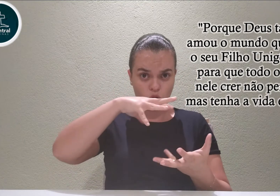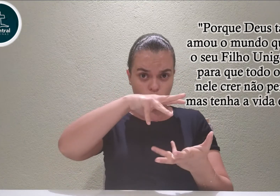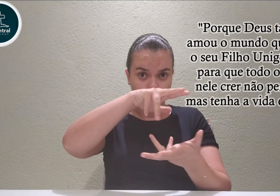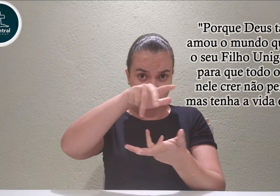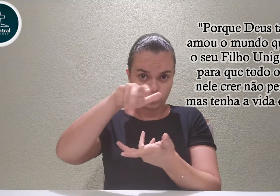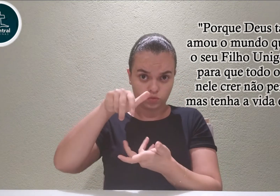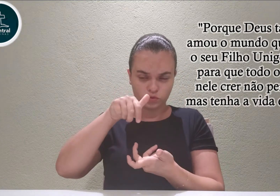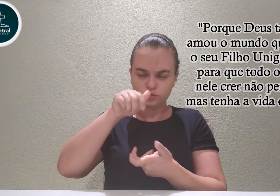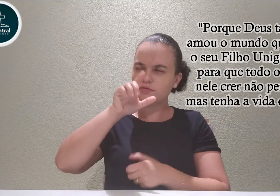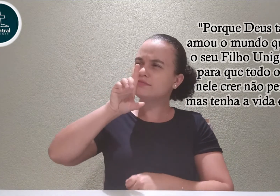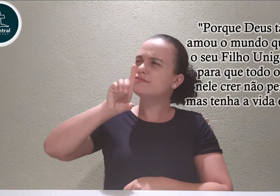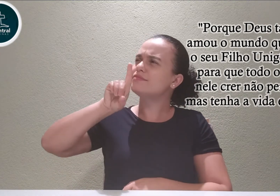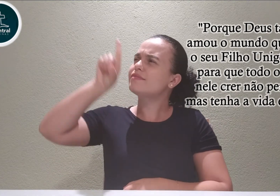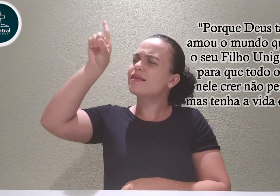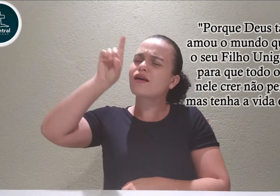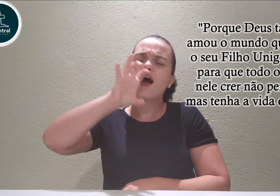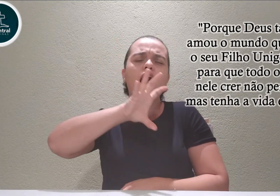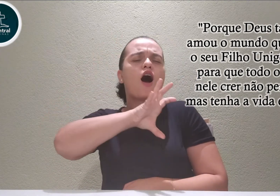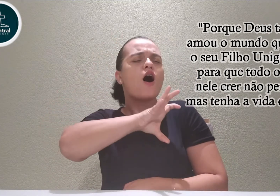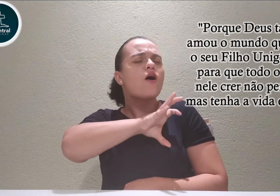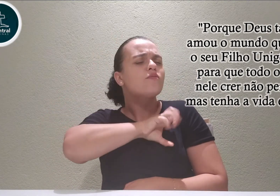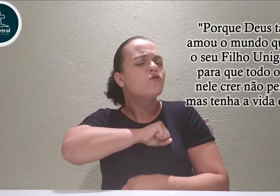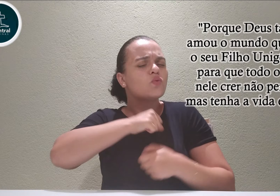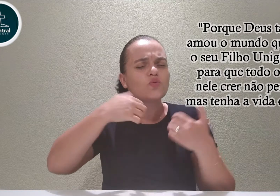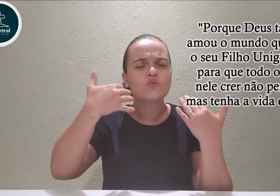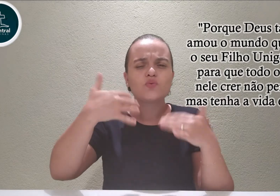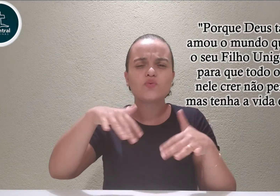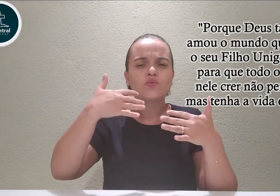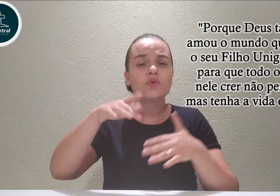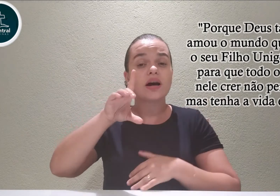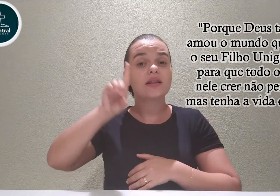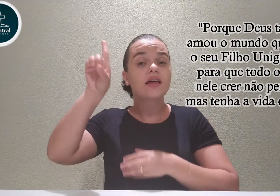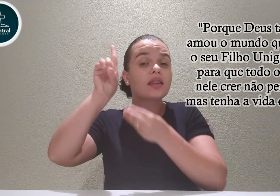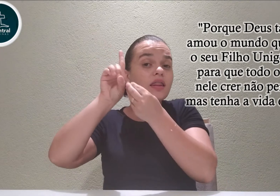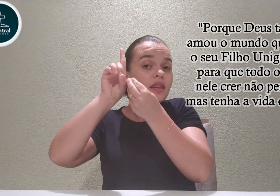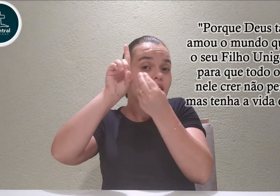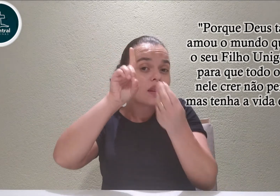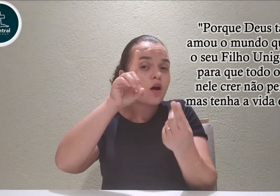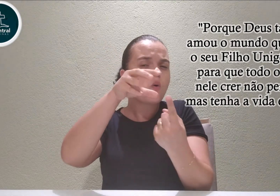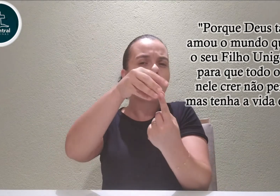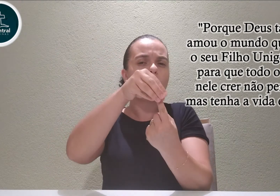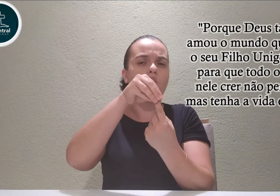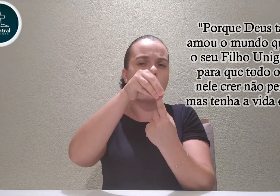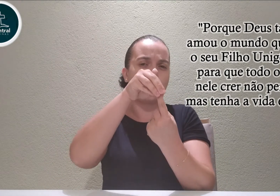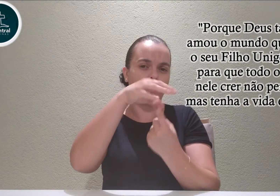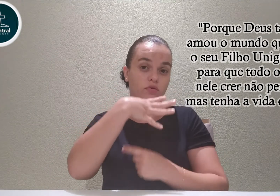Porque Deus tanto amou o mundo que deu o seu